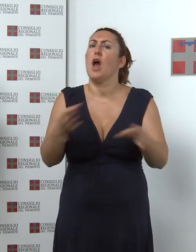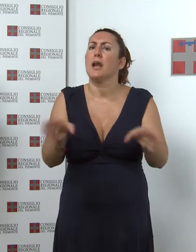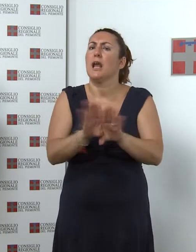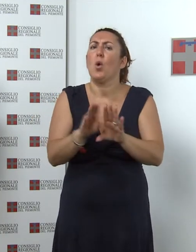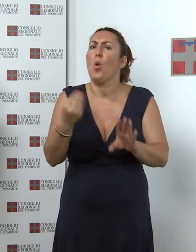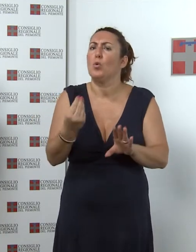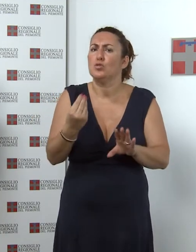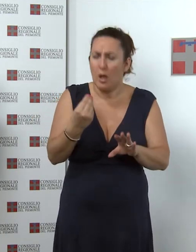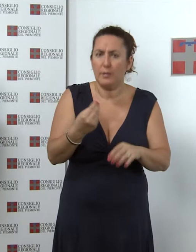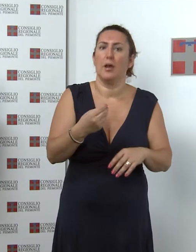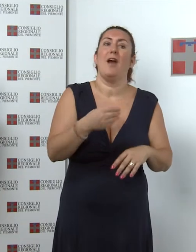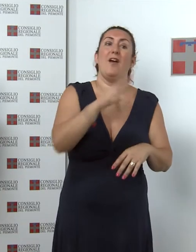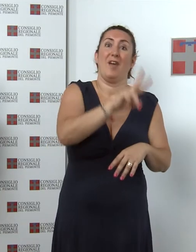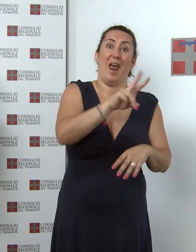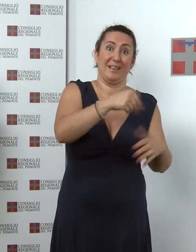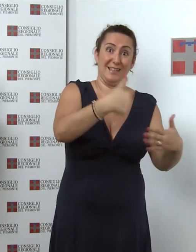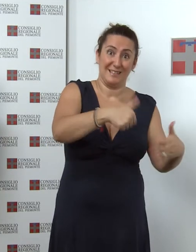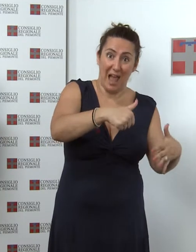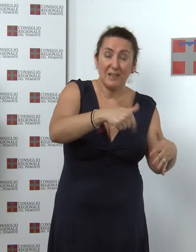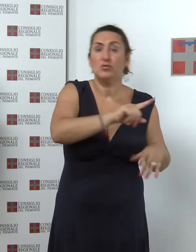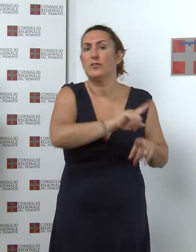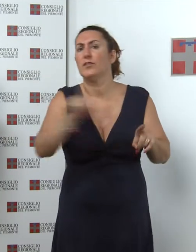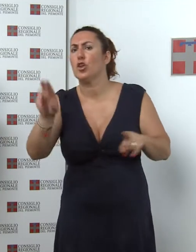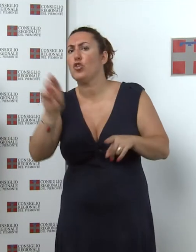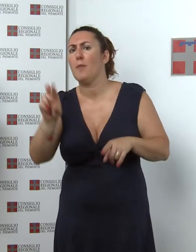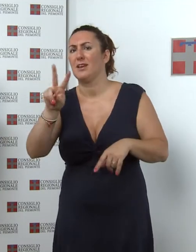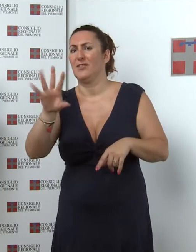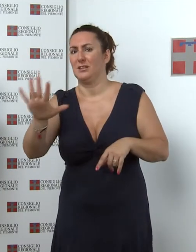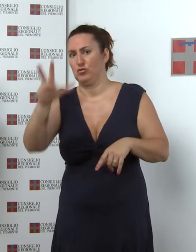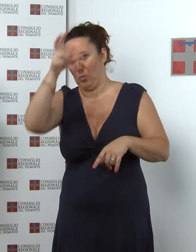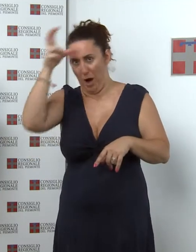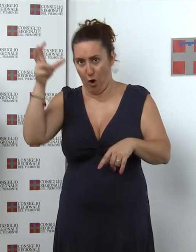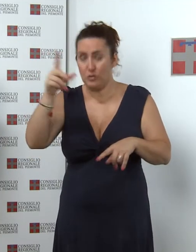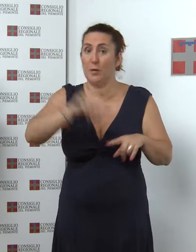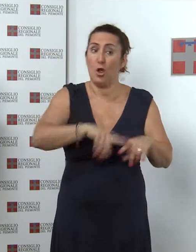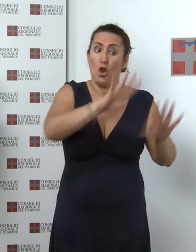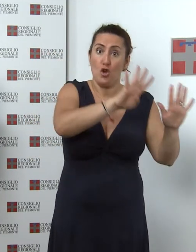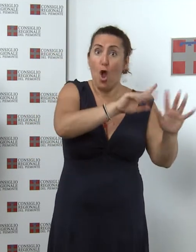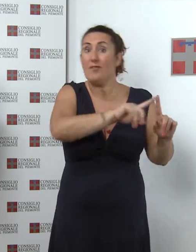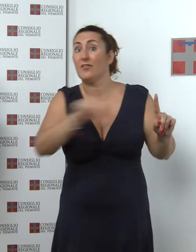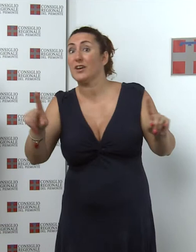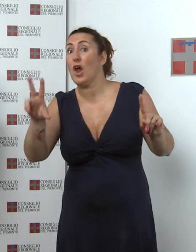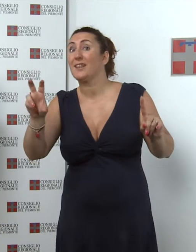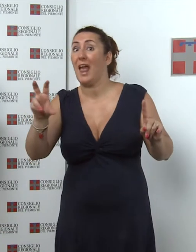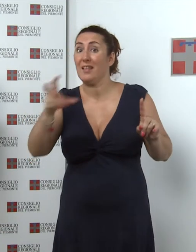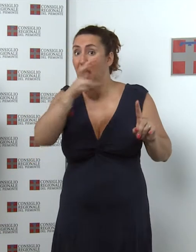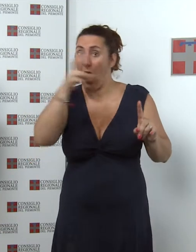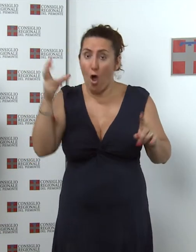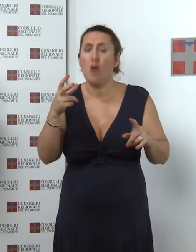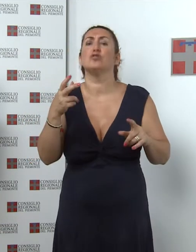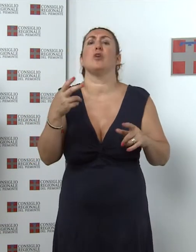venerdì 16 a domenica 25 agosto. Inoltre, dal 9 al 30 agosto, il Corecom Piemonte sospende le